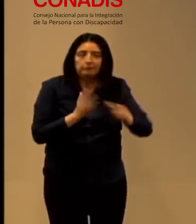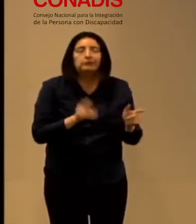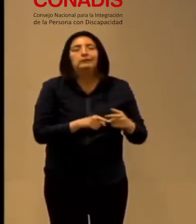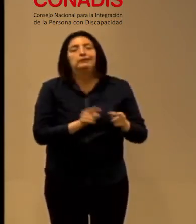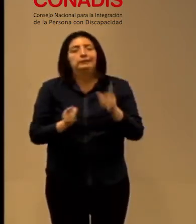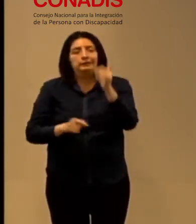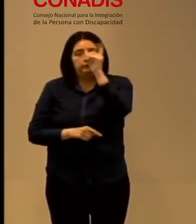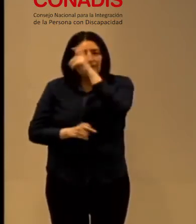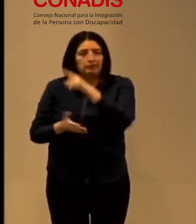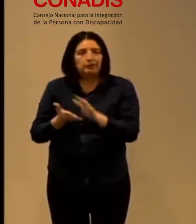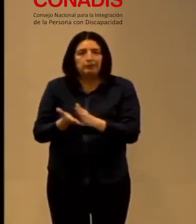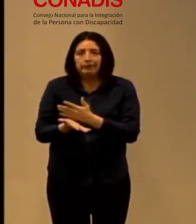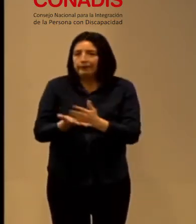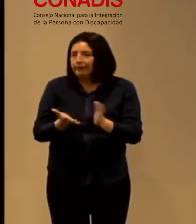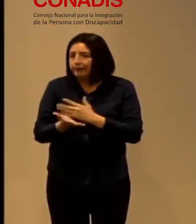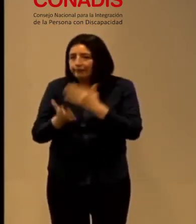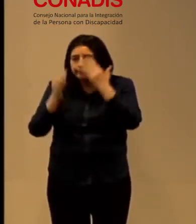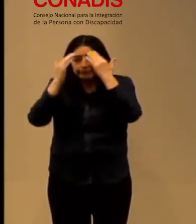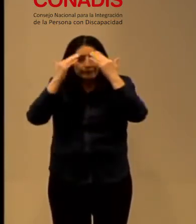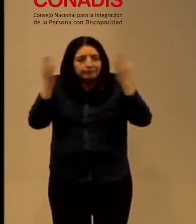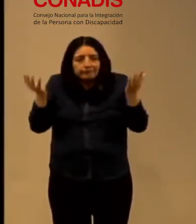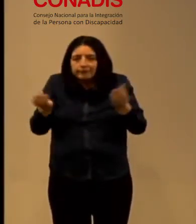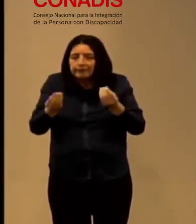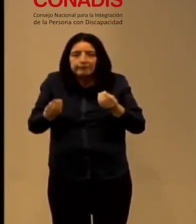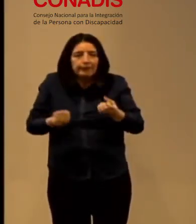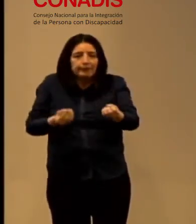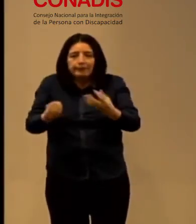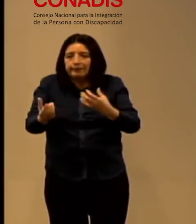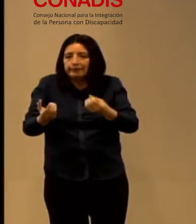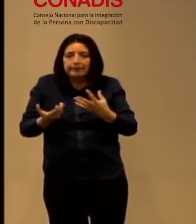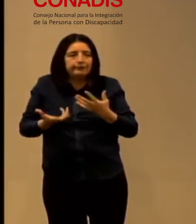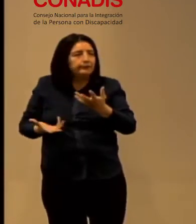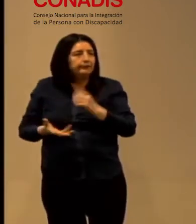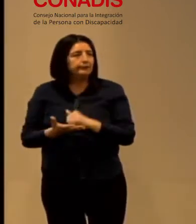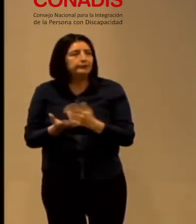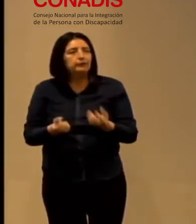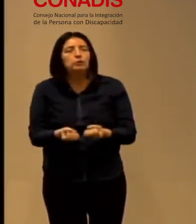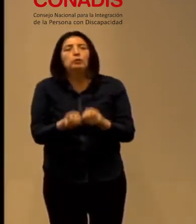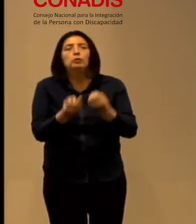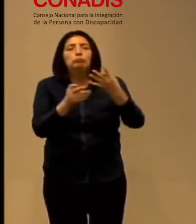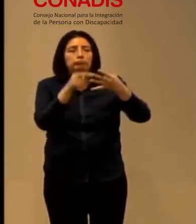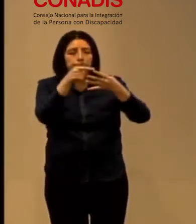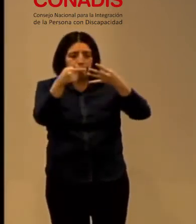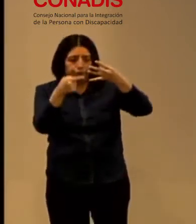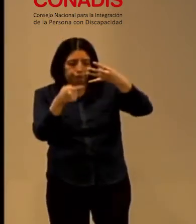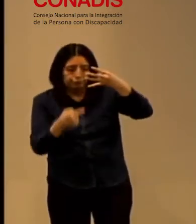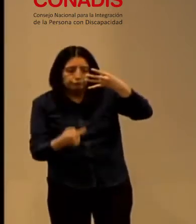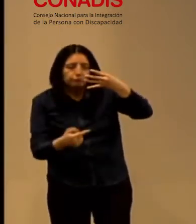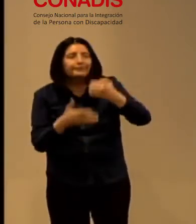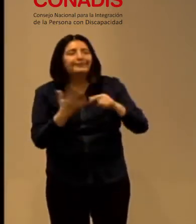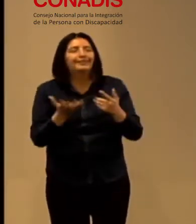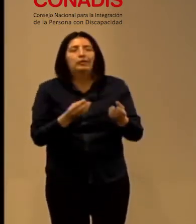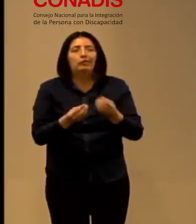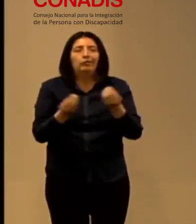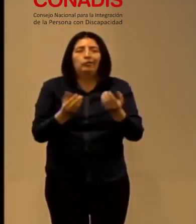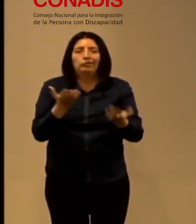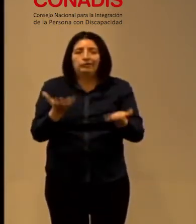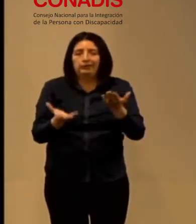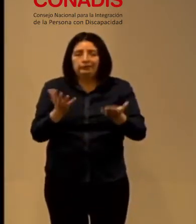instancias no especializadas para podernos decir, ¿no es cierto?, y dar una clasificación también, o